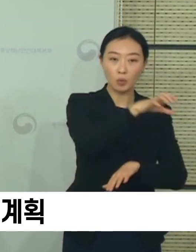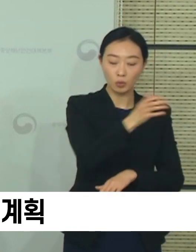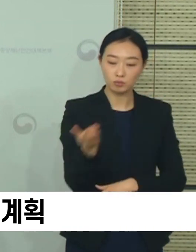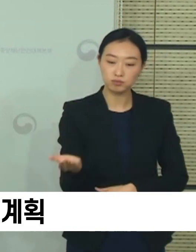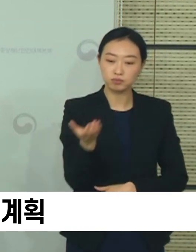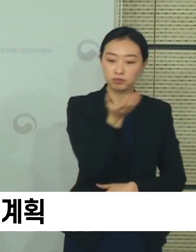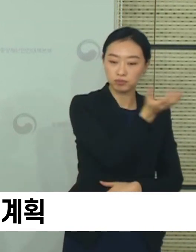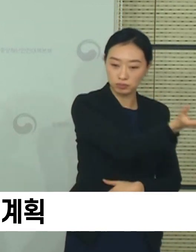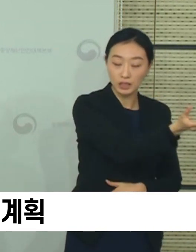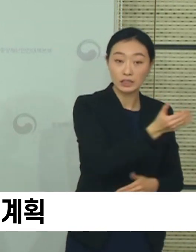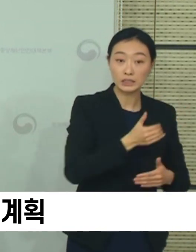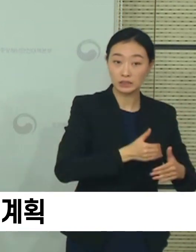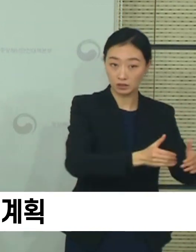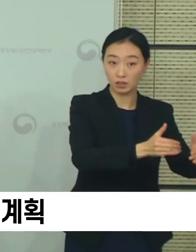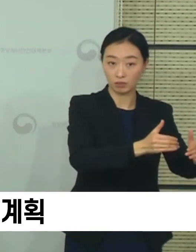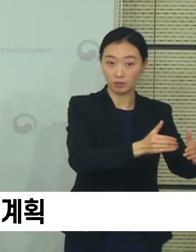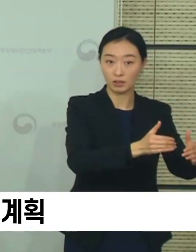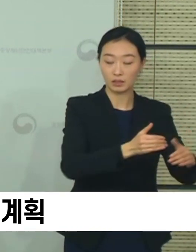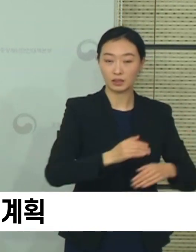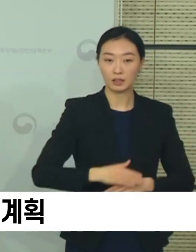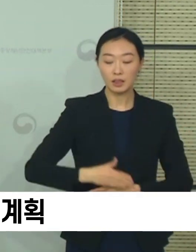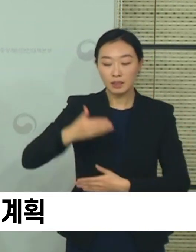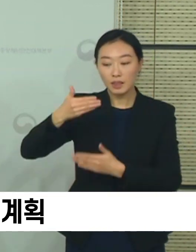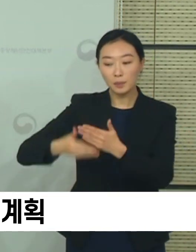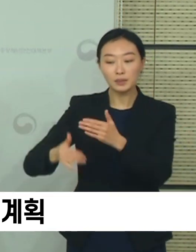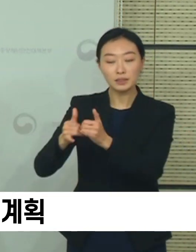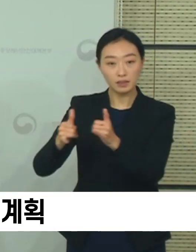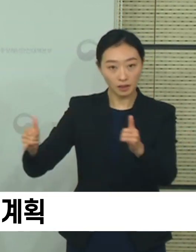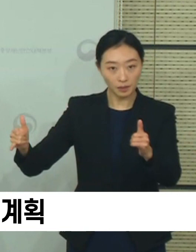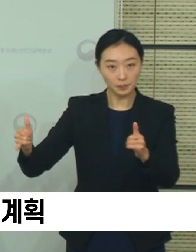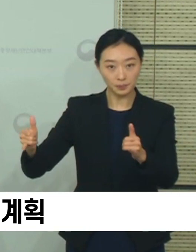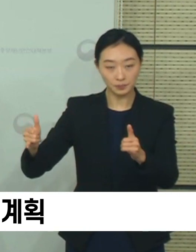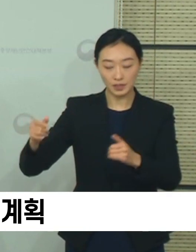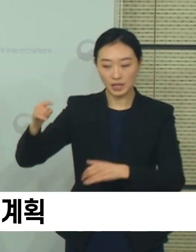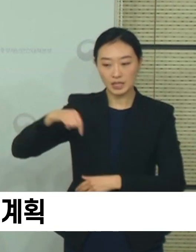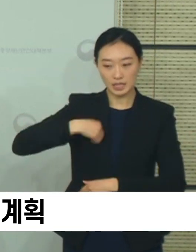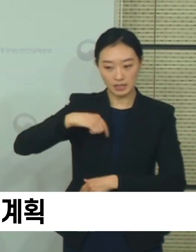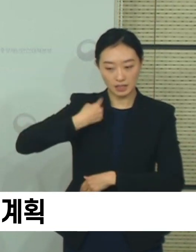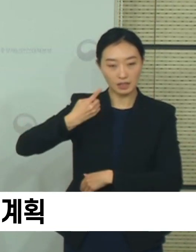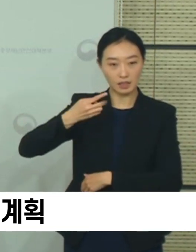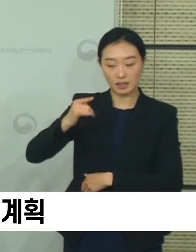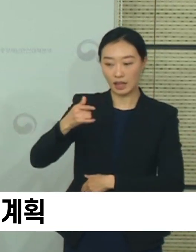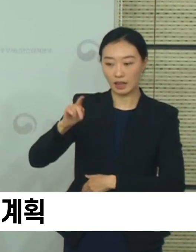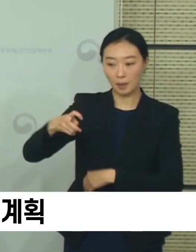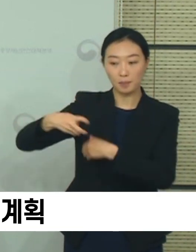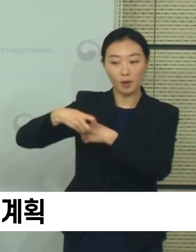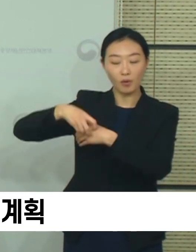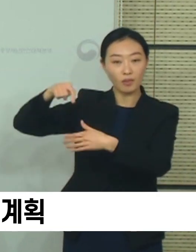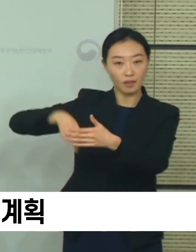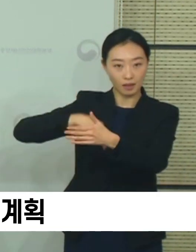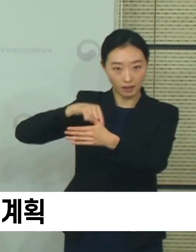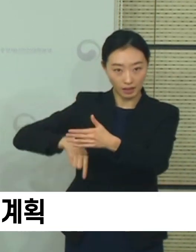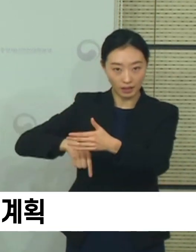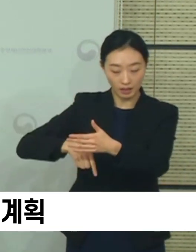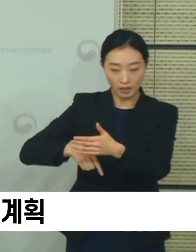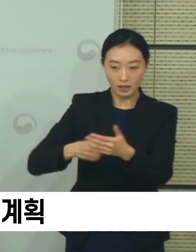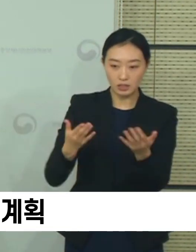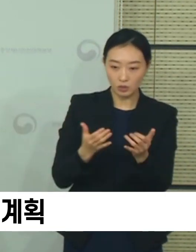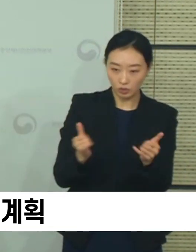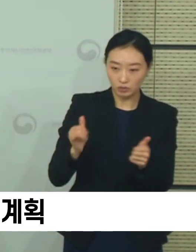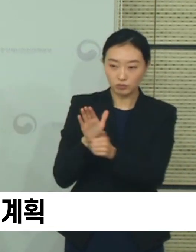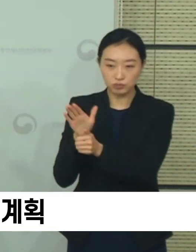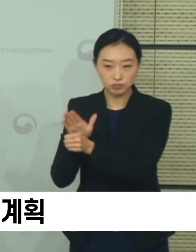있고 그 나머지 분들은 그 자체 내에서 지금 현재 직원들과 함께